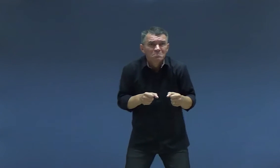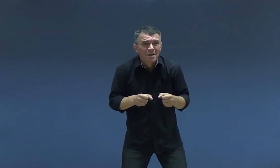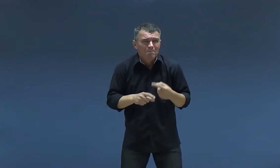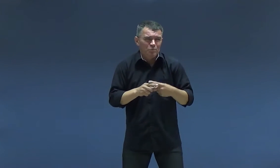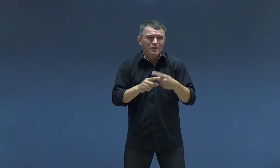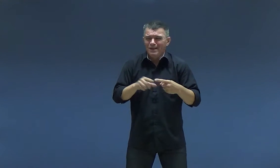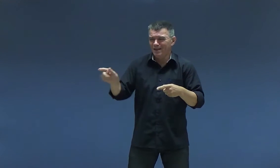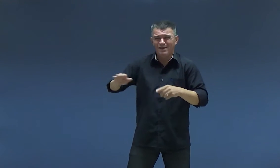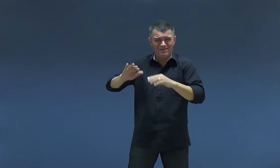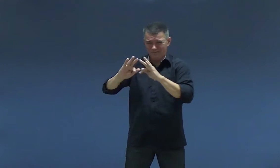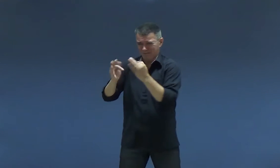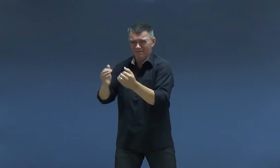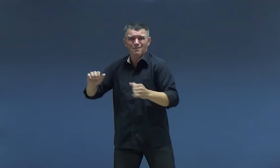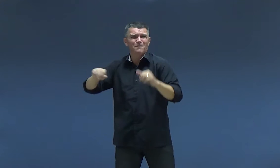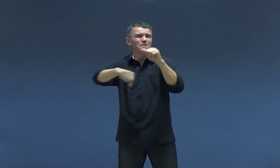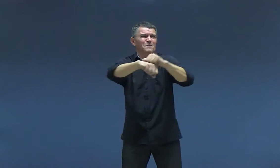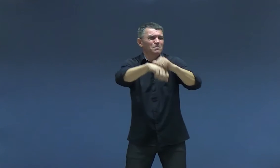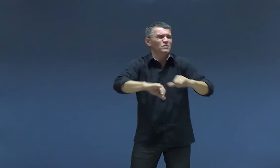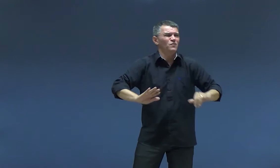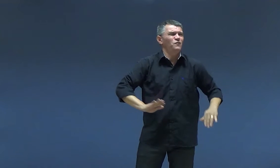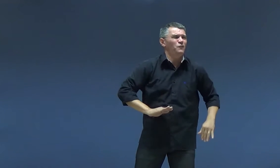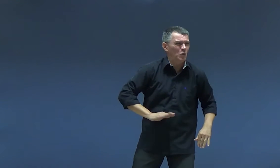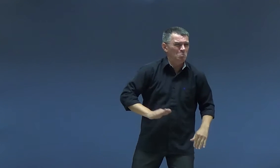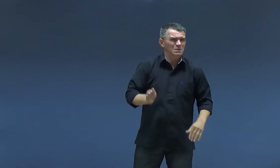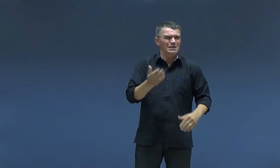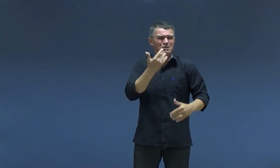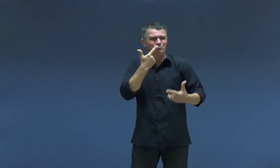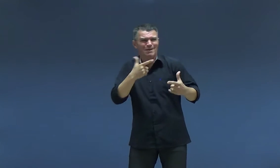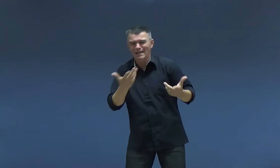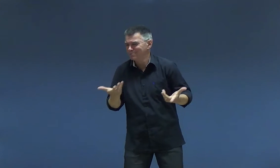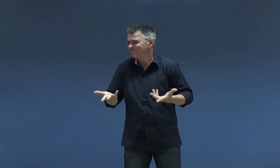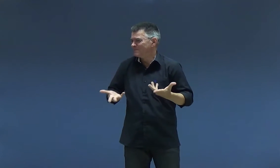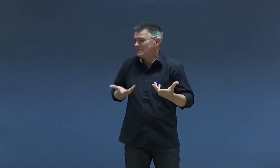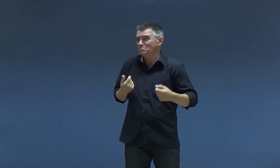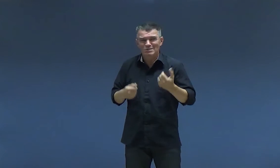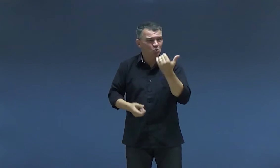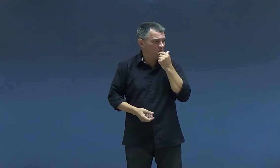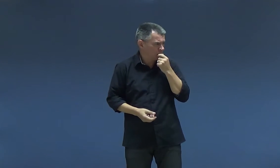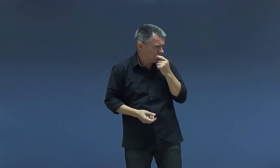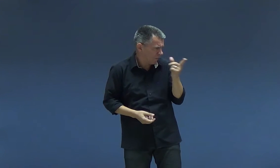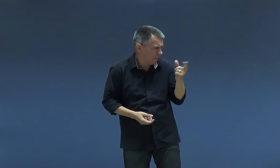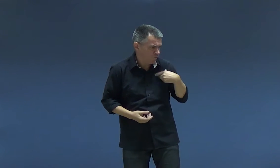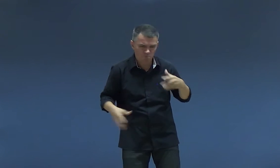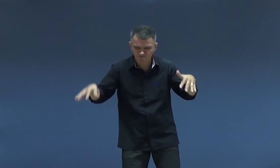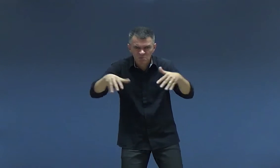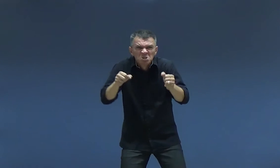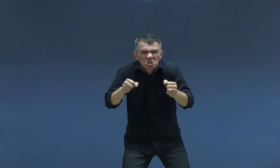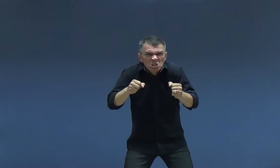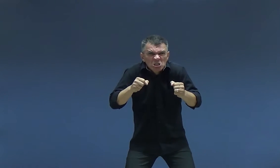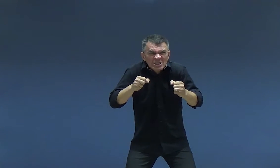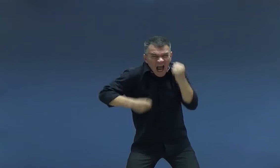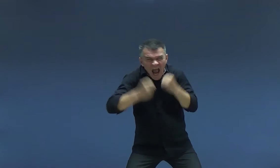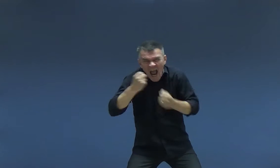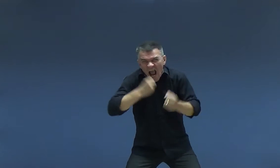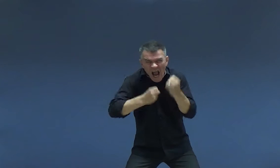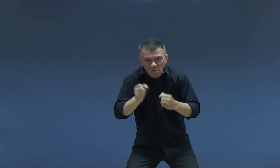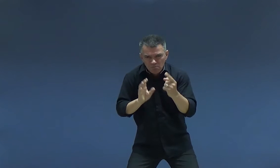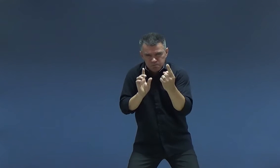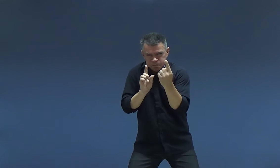falavam, você vai, né? Então a família dele era muito pobre, sempre passando necessidades, não tinha o que comer. Ah, eu vou correr? Ah, então tá, eu vou